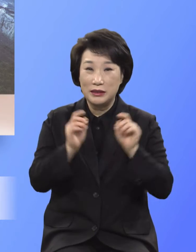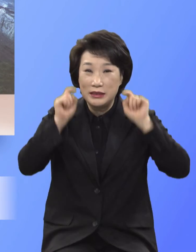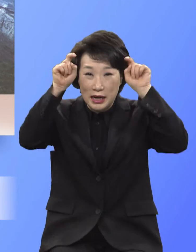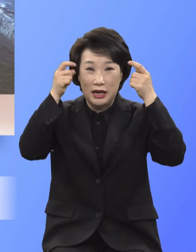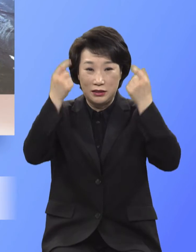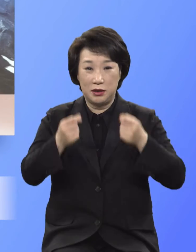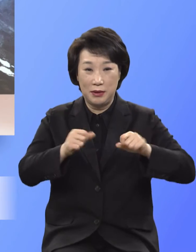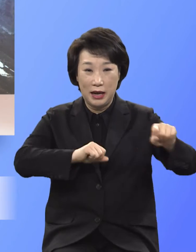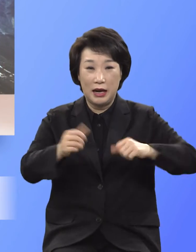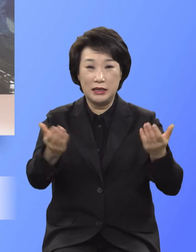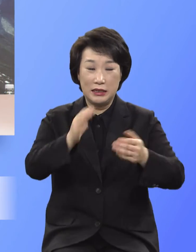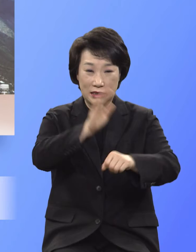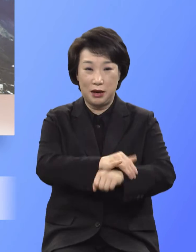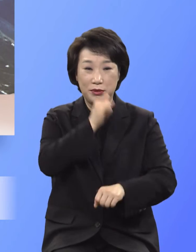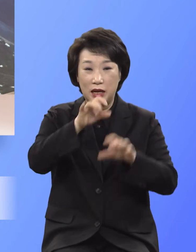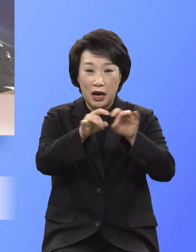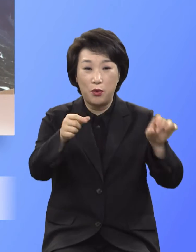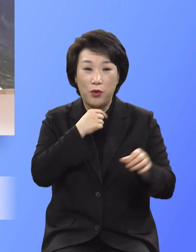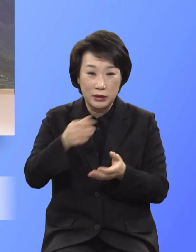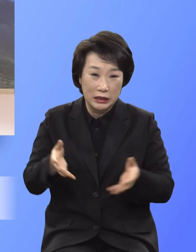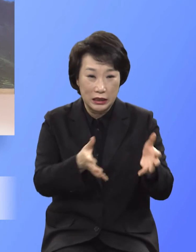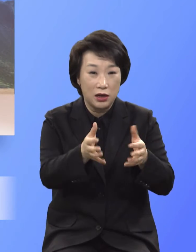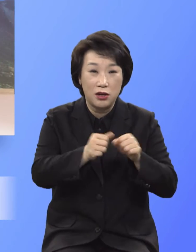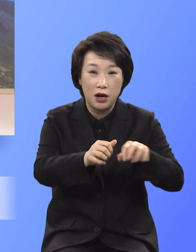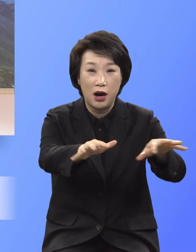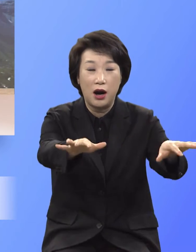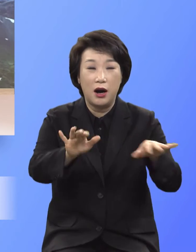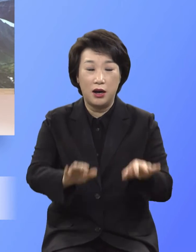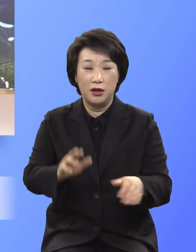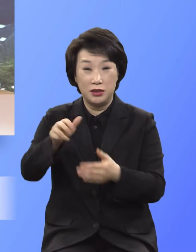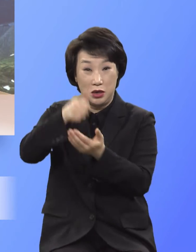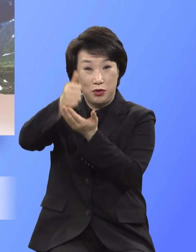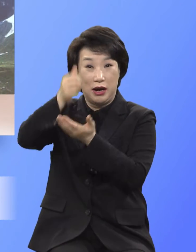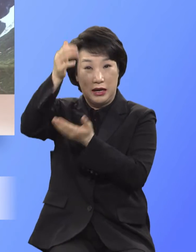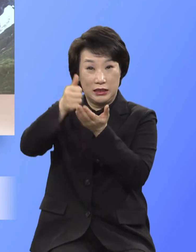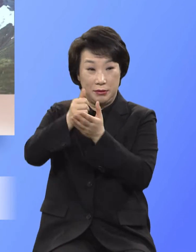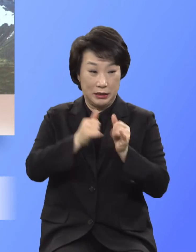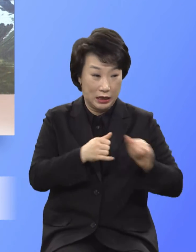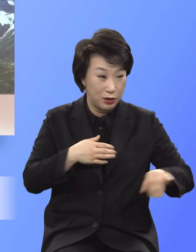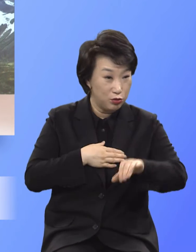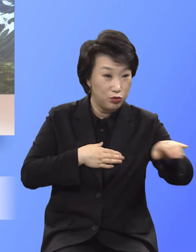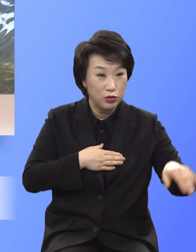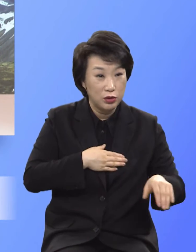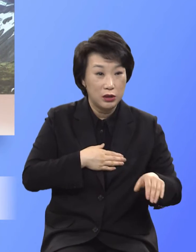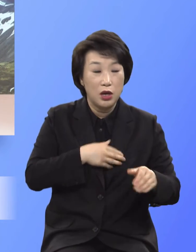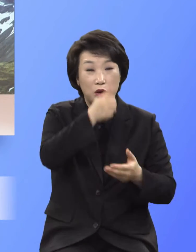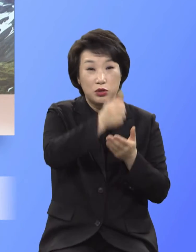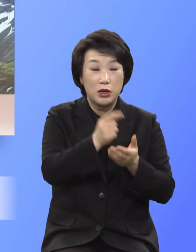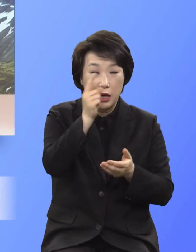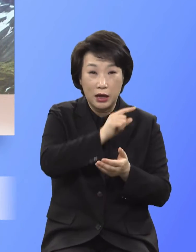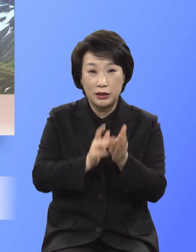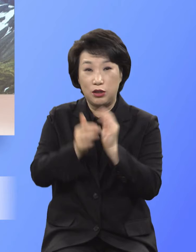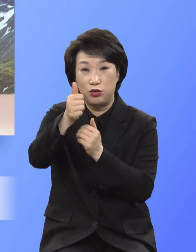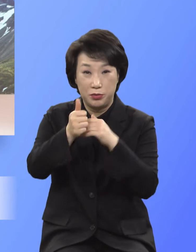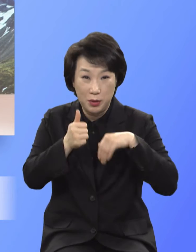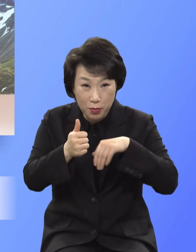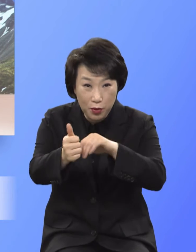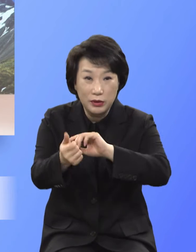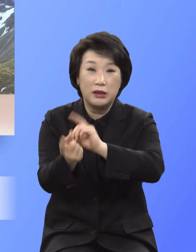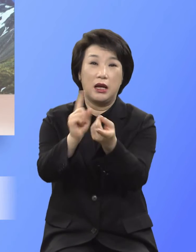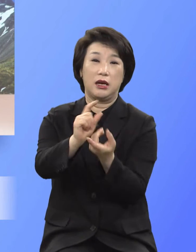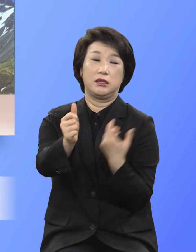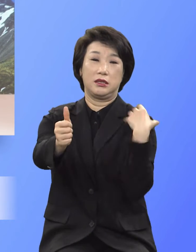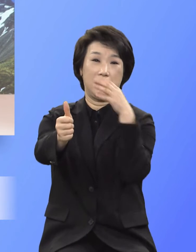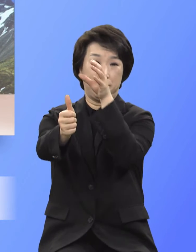타양 같아서 그를 향하여 각기 제 길로 갔거늘 여호와께서는 우리 무리의 죄악을